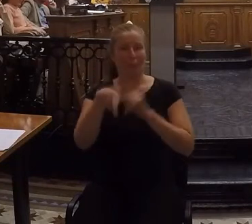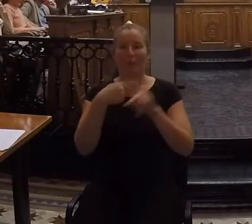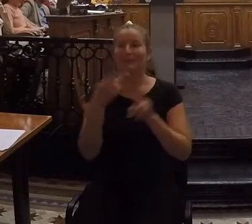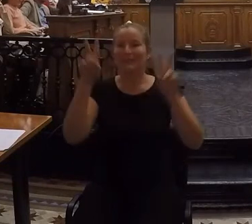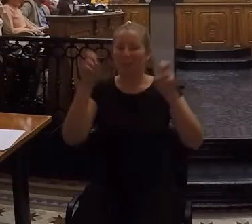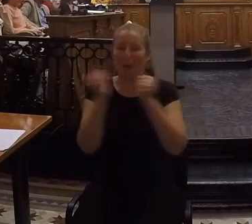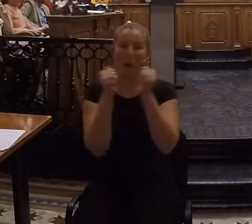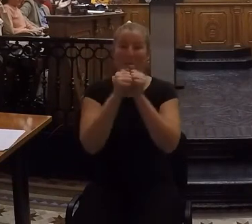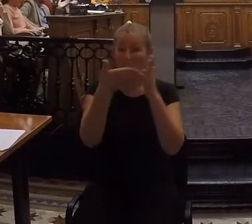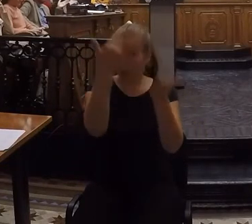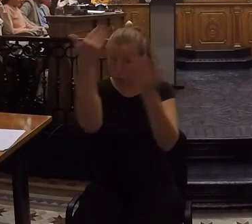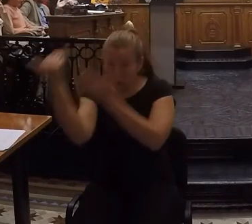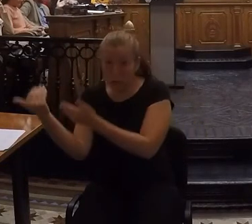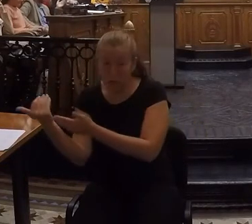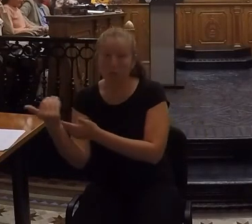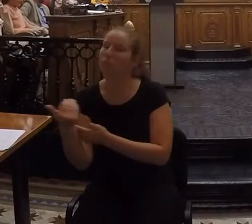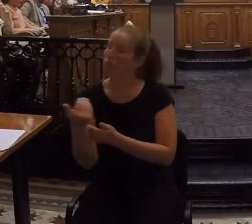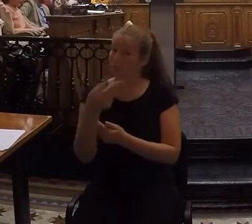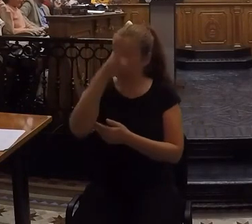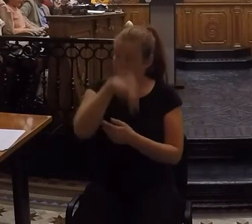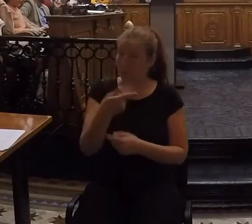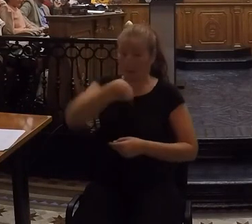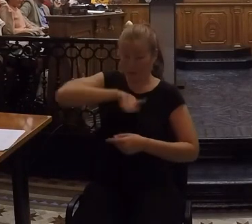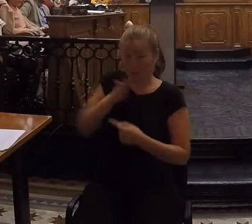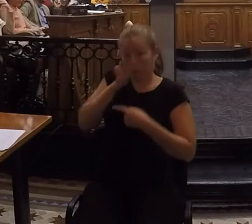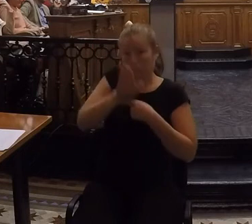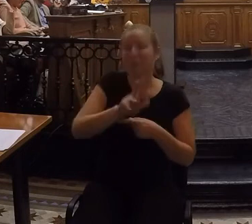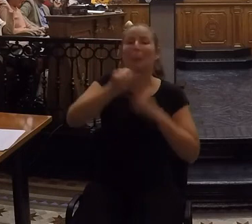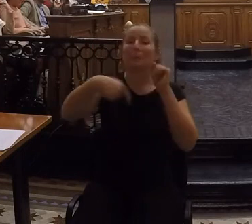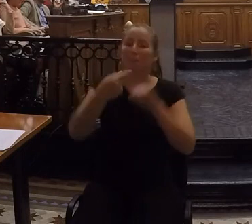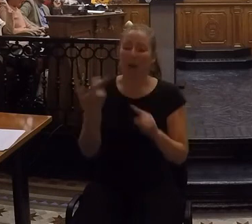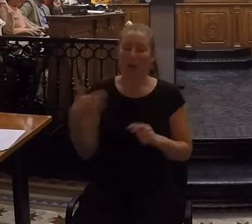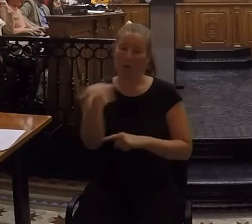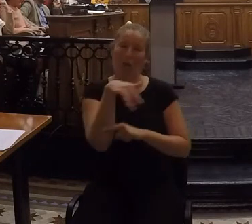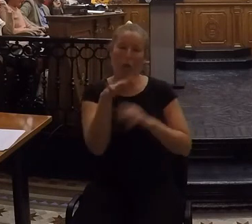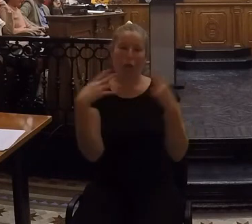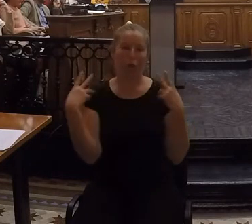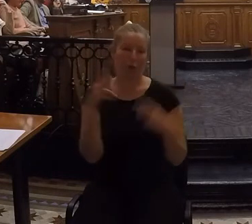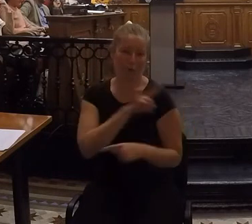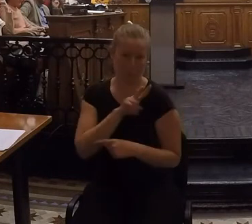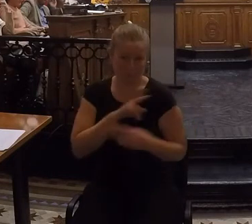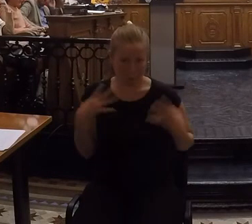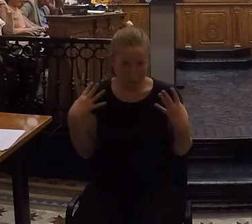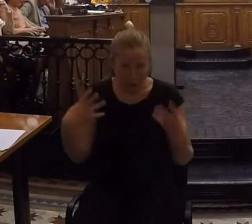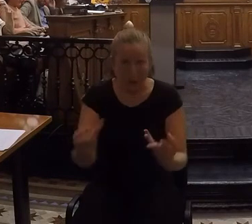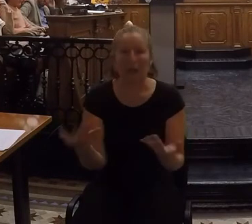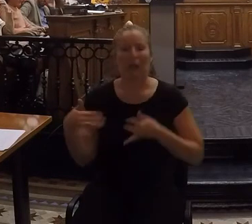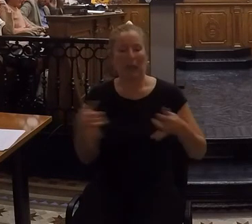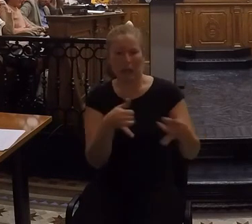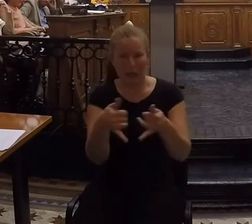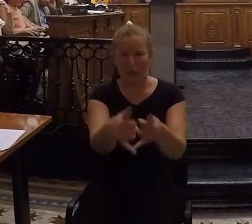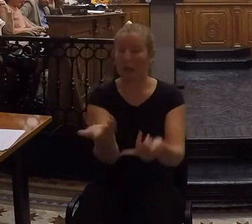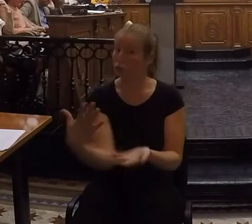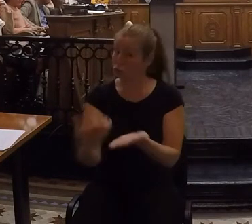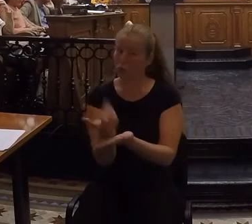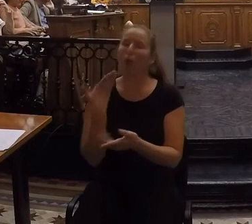la presentamos nosotros, las mociones de limpiezas de zonas verdes, del río, del cauce, la presentamos nosotros, la